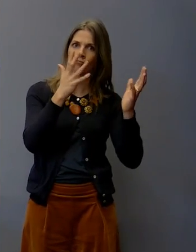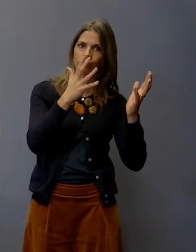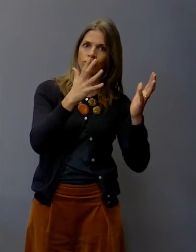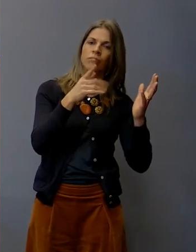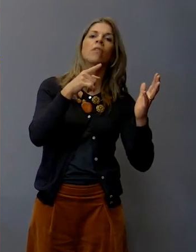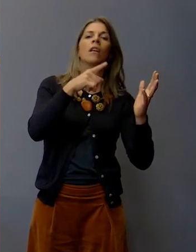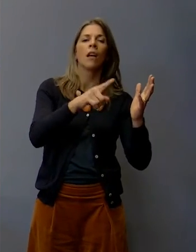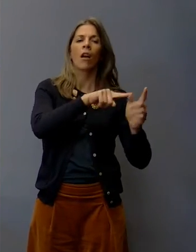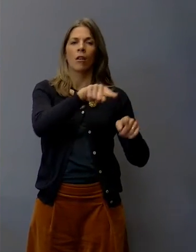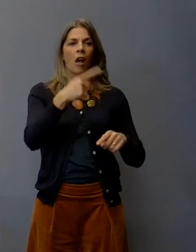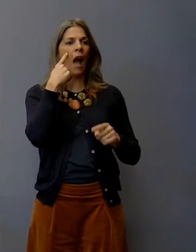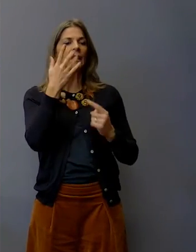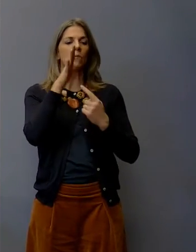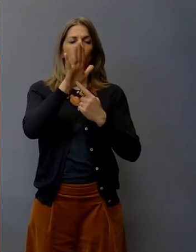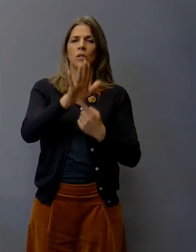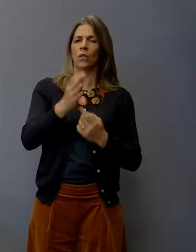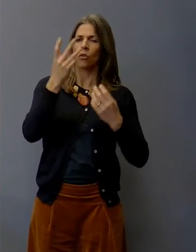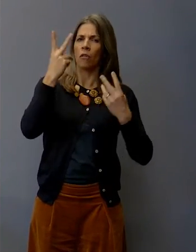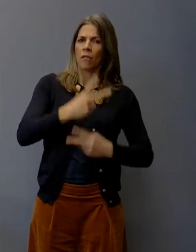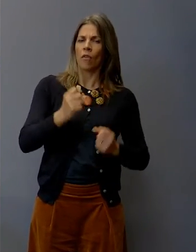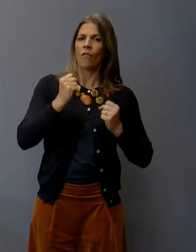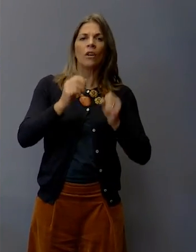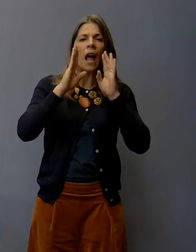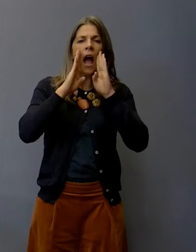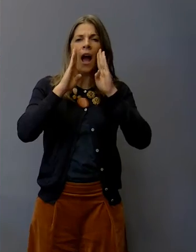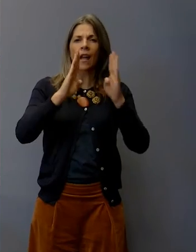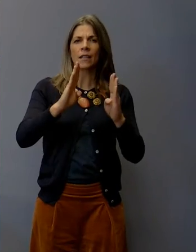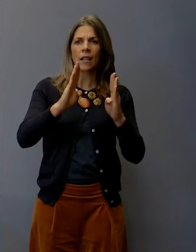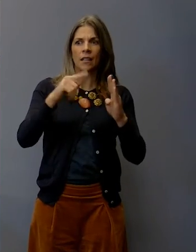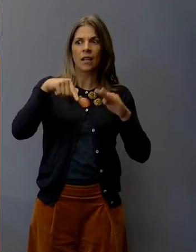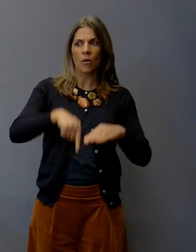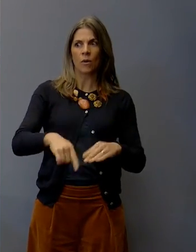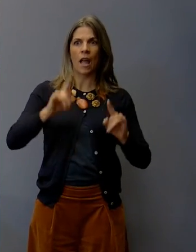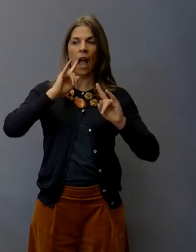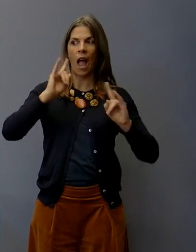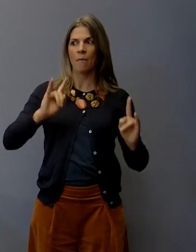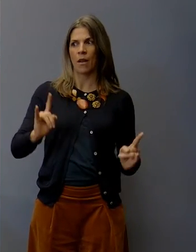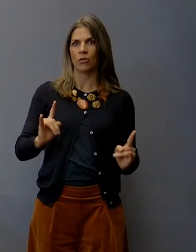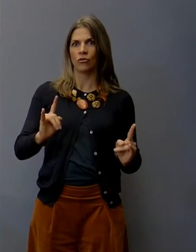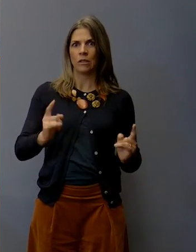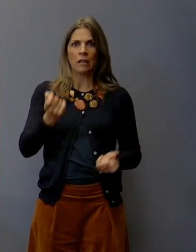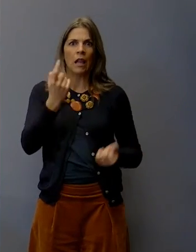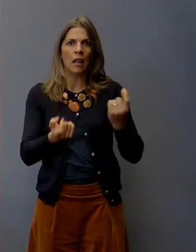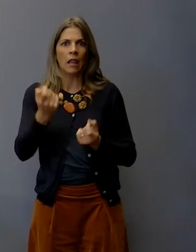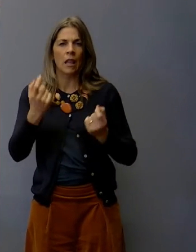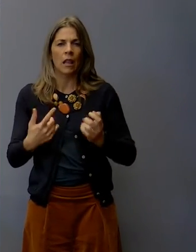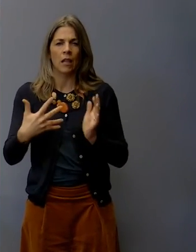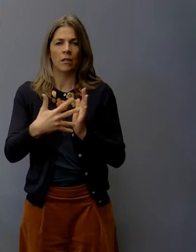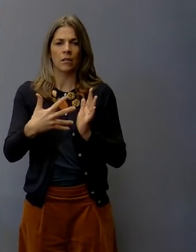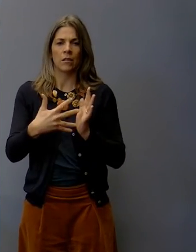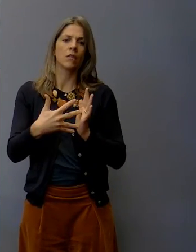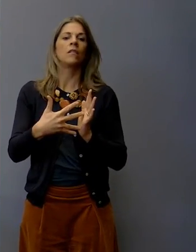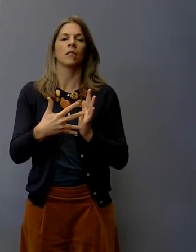a tutto ciò che questa emergenza sta ponendo in essere senza mai allontanarsi dalla propria cittadinanza